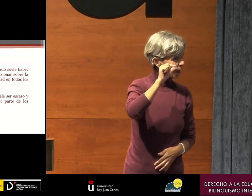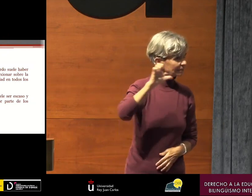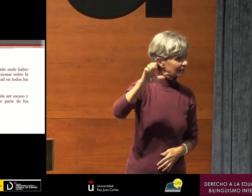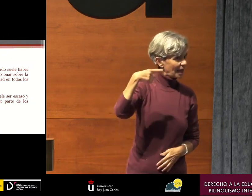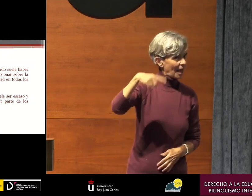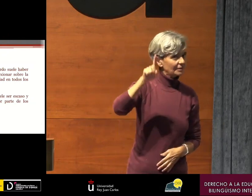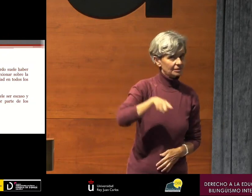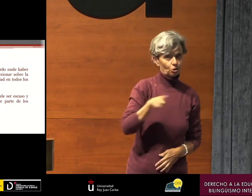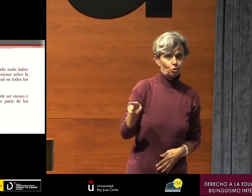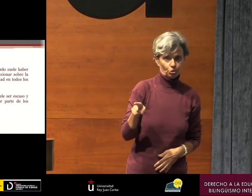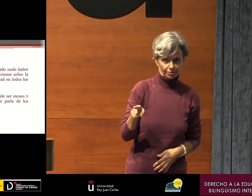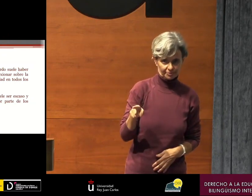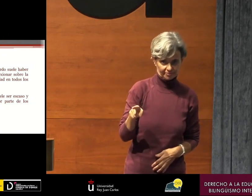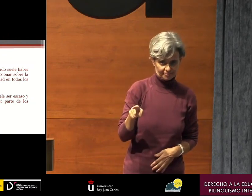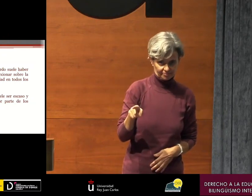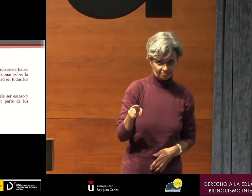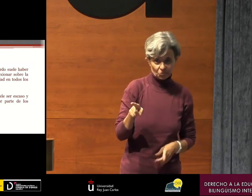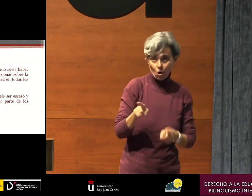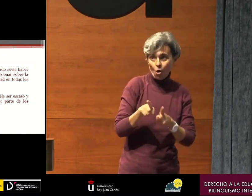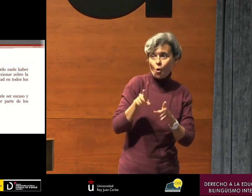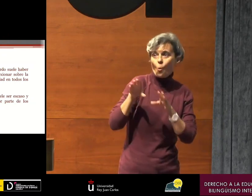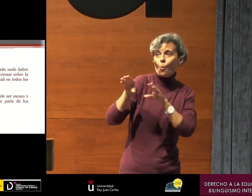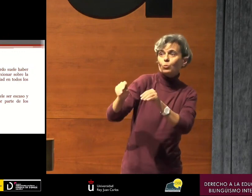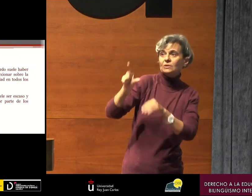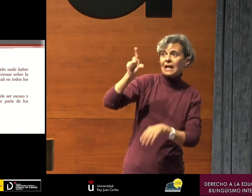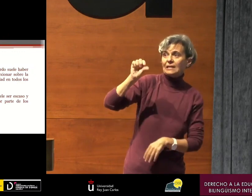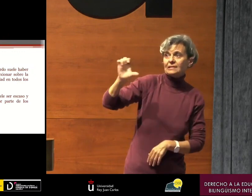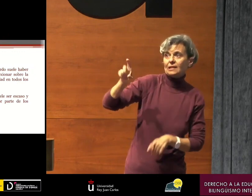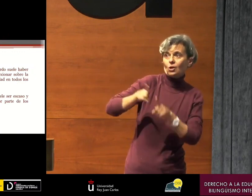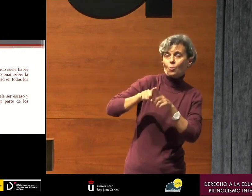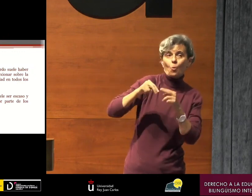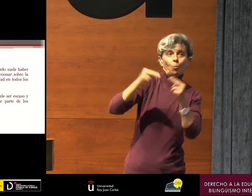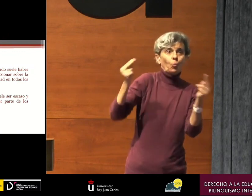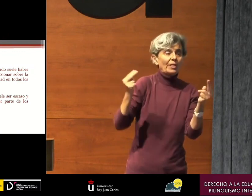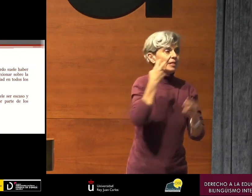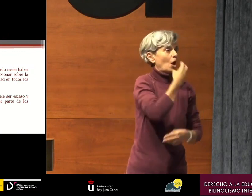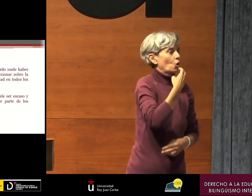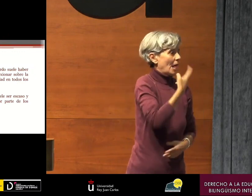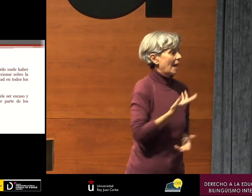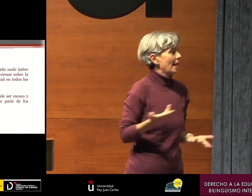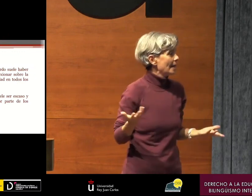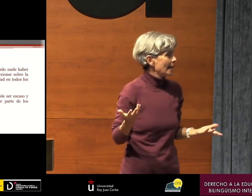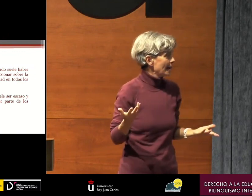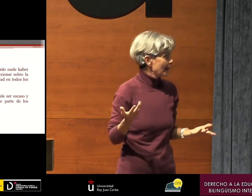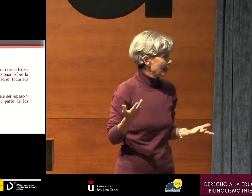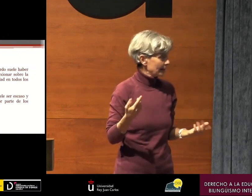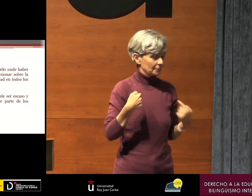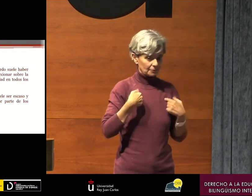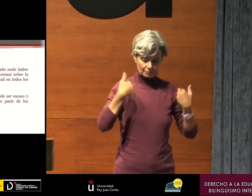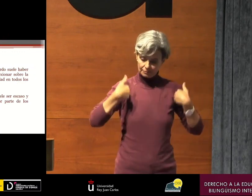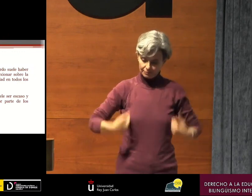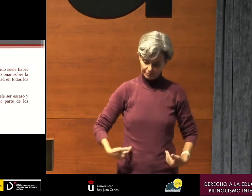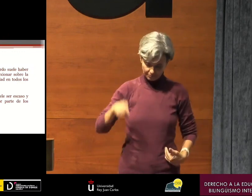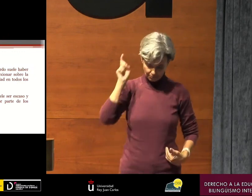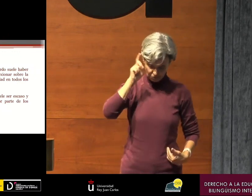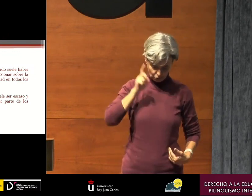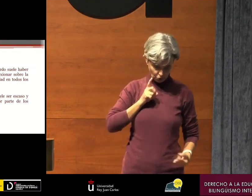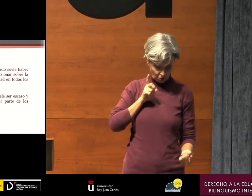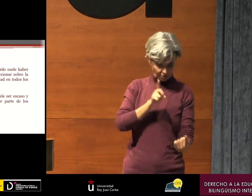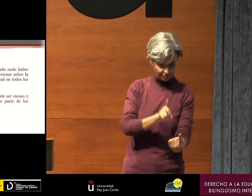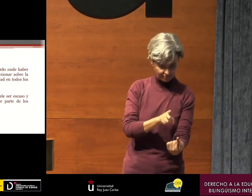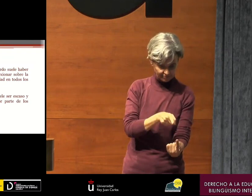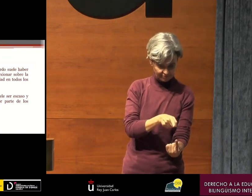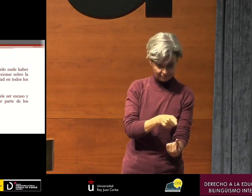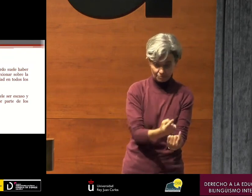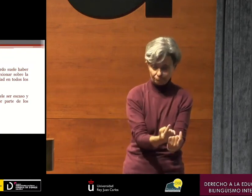conscientes de ¿cuenta con prestigio suficiente la lengua de signos catalana para prestar esa